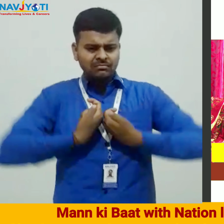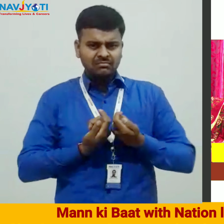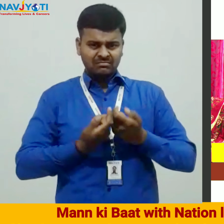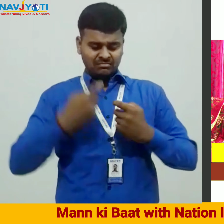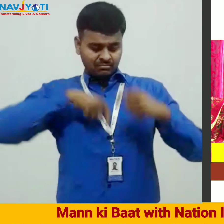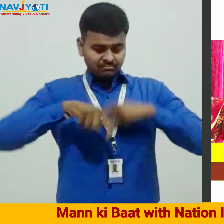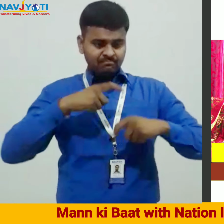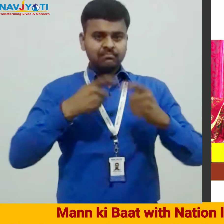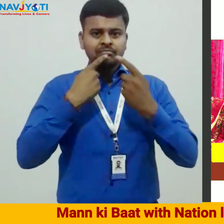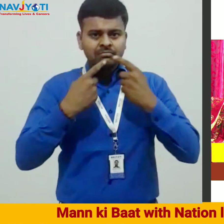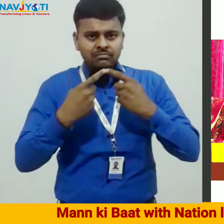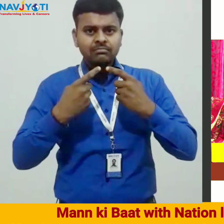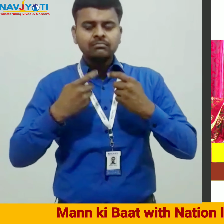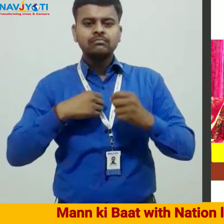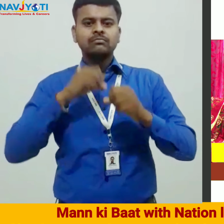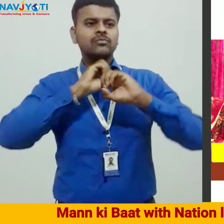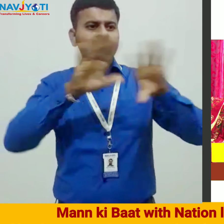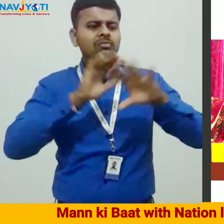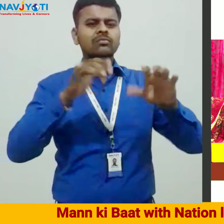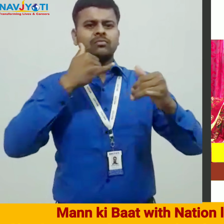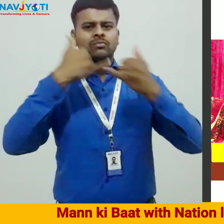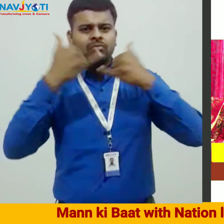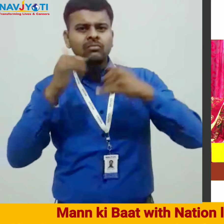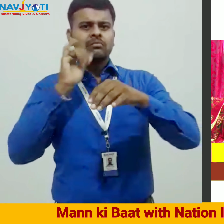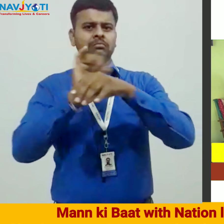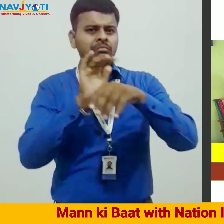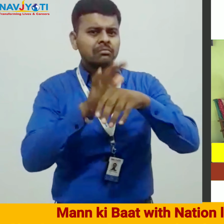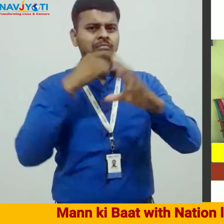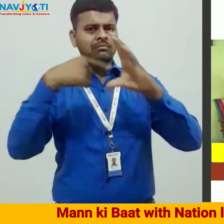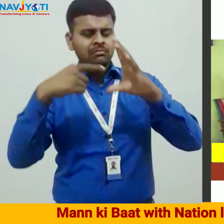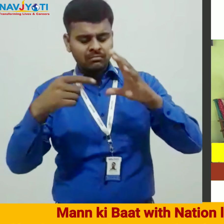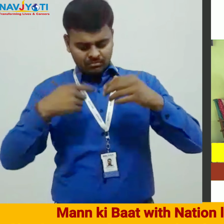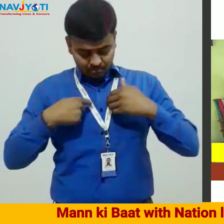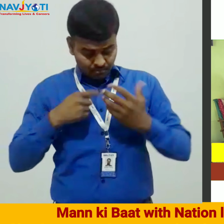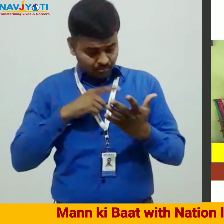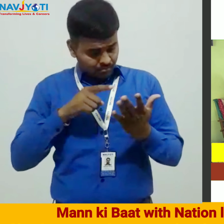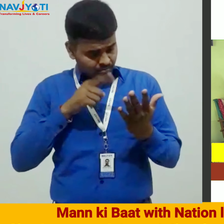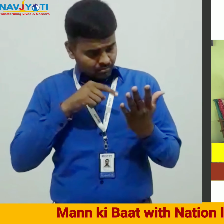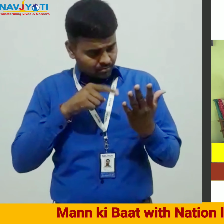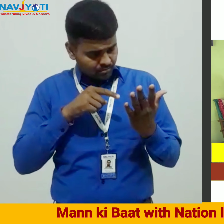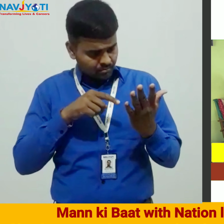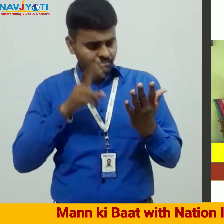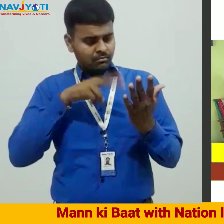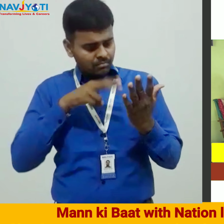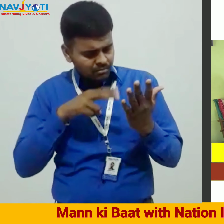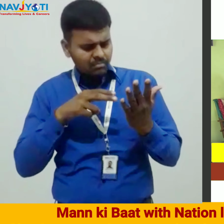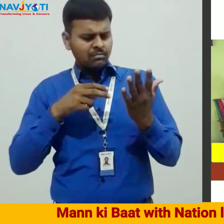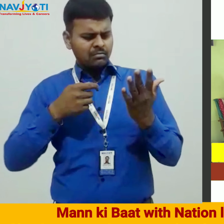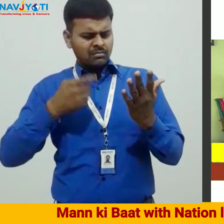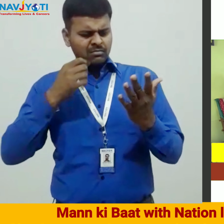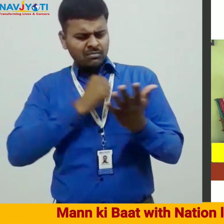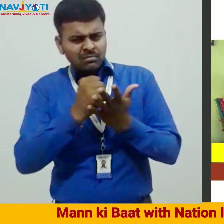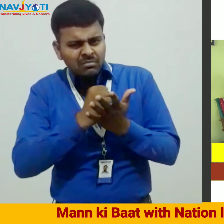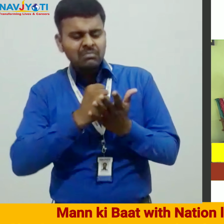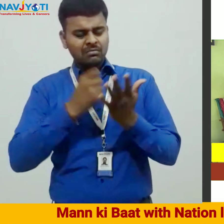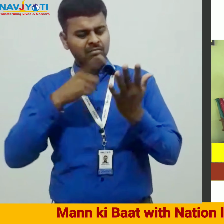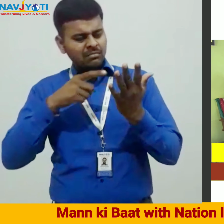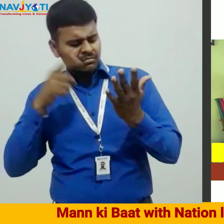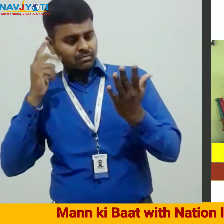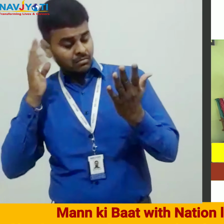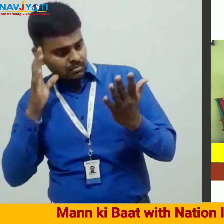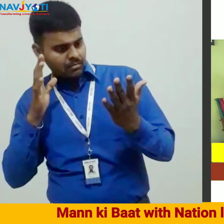तक पहुंची हैं। मैंने कोशिश की है कि इनको ज्यादा से ज्यादा पढ़ पाऊं, सुन